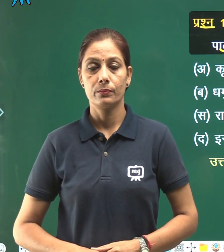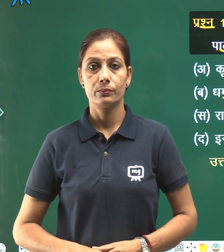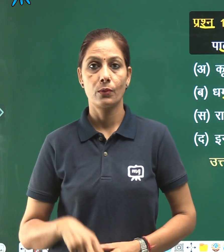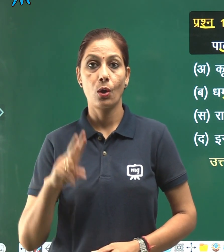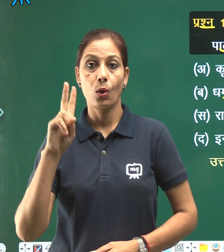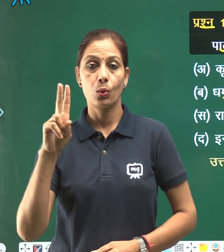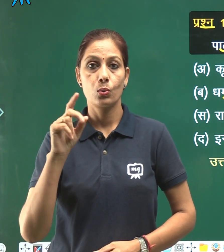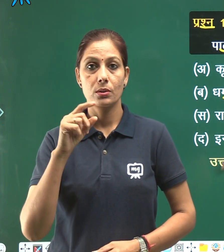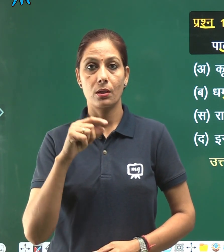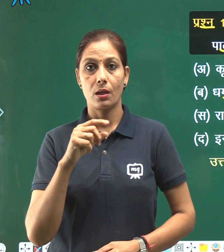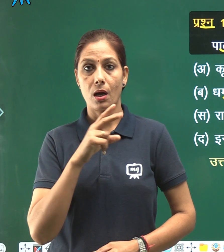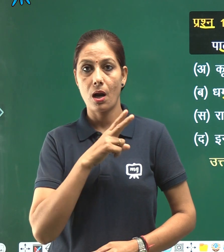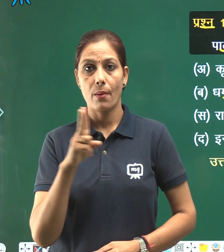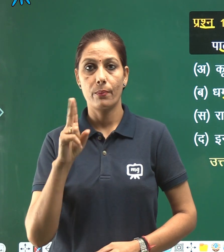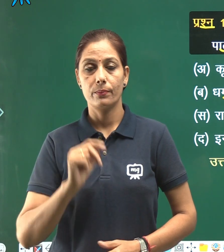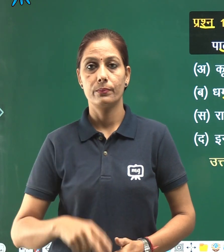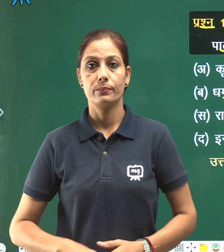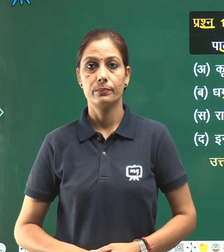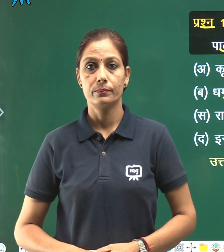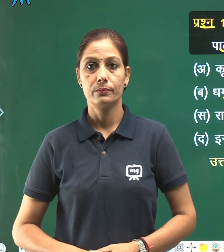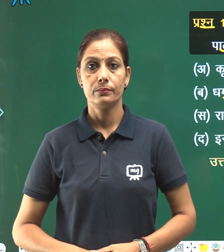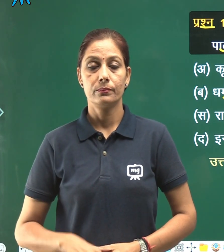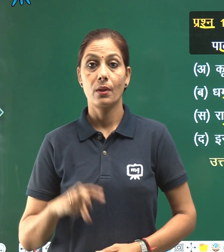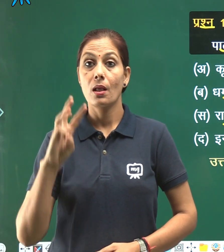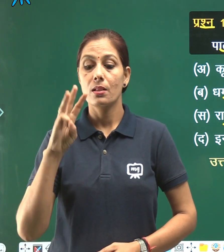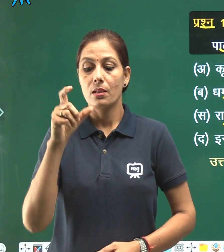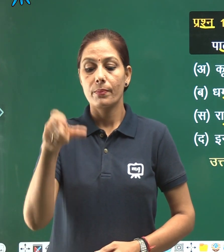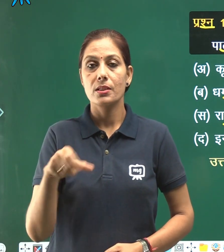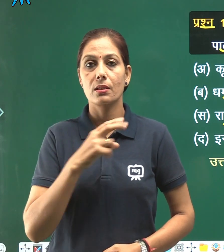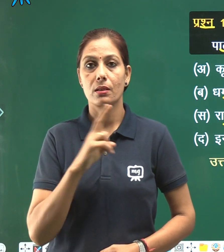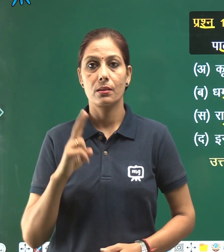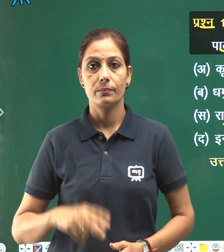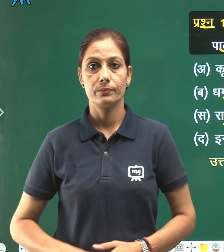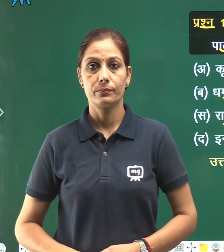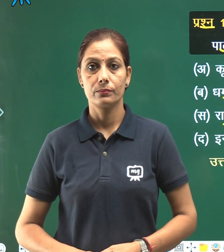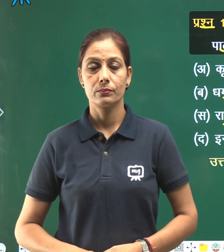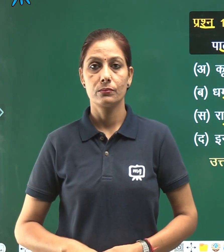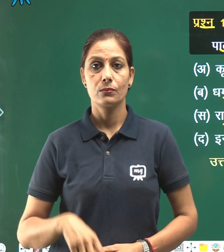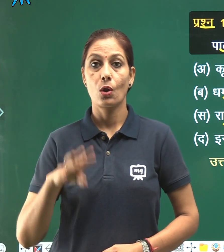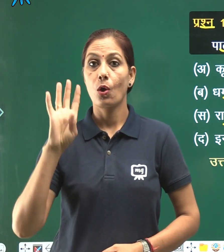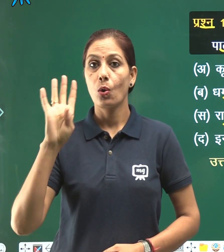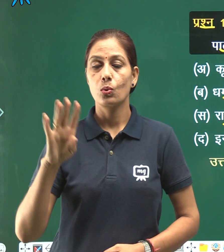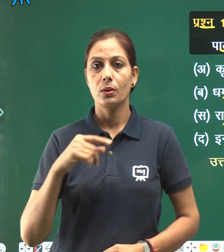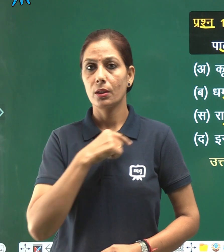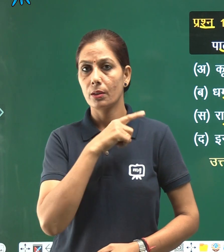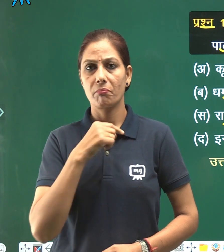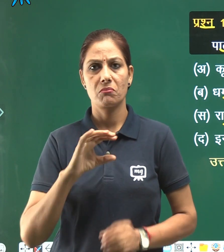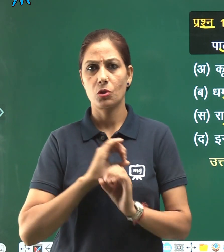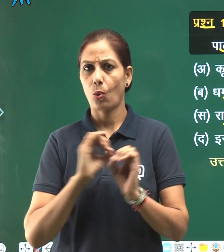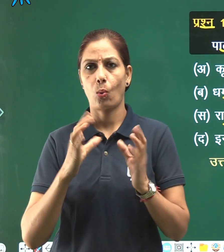दूसरा धर्मवीर भारती, तीसरा रामचरण शर्मा, चौथा इनमें से कोई नहीं।